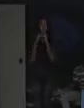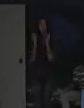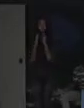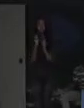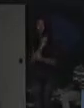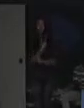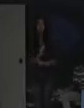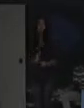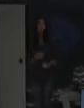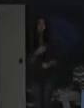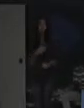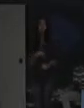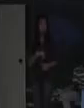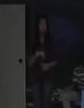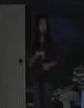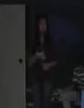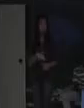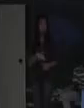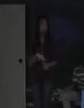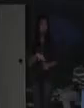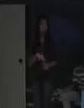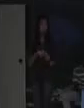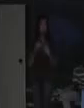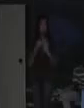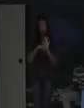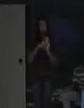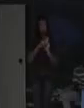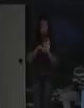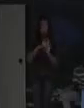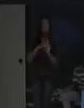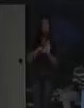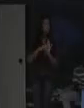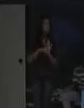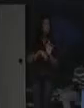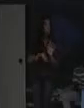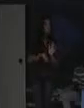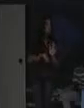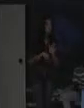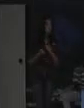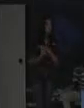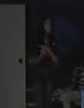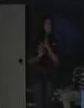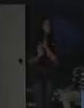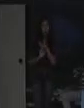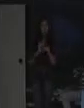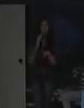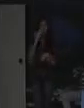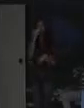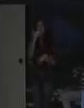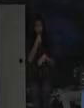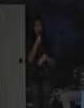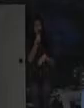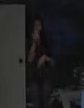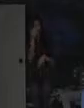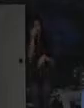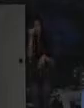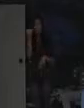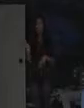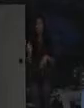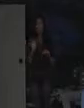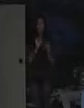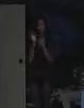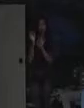uma posição. Inclusive, tem um projeto de um empresário português para revitalizar aquela área, que é uma coisa muito